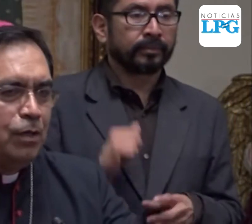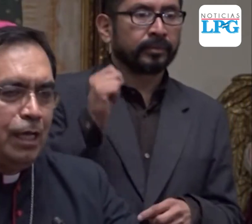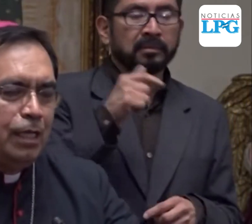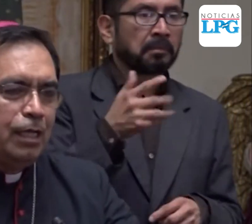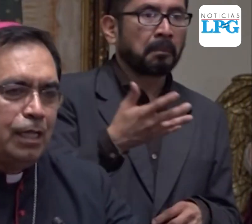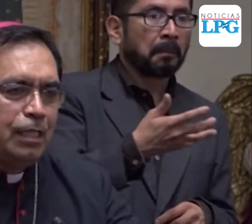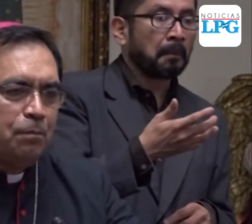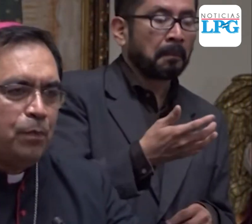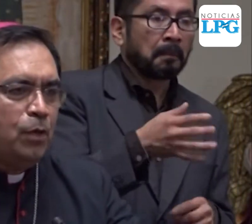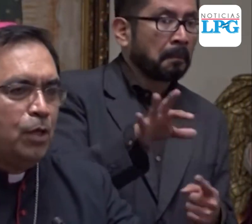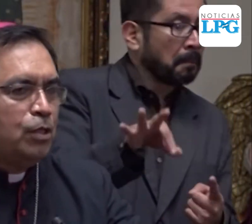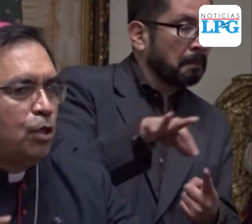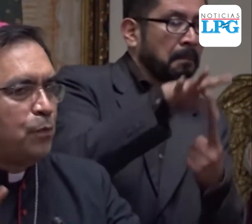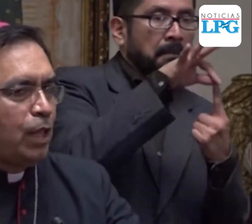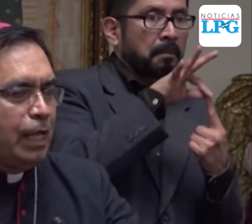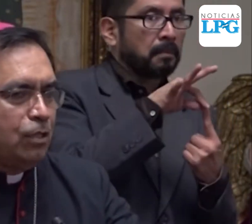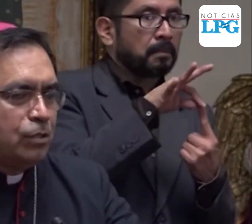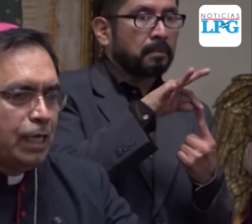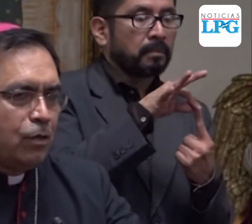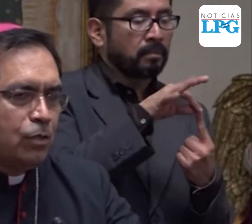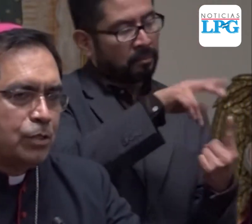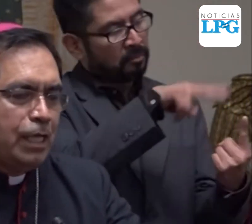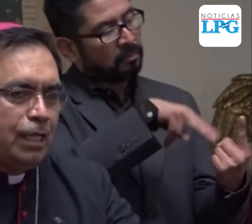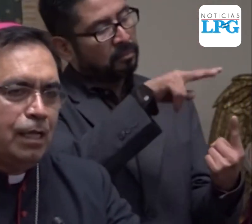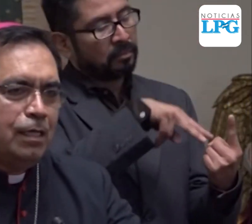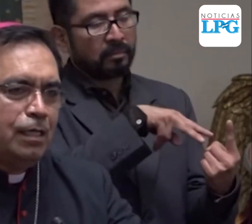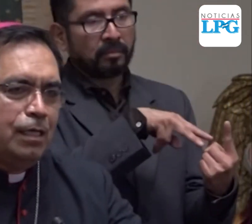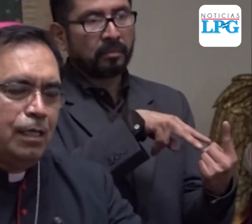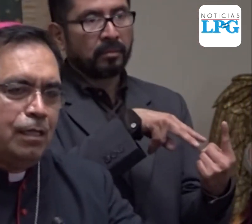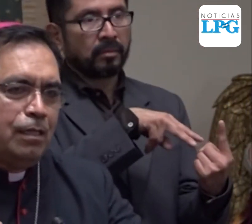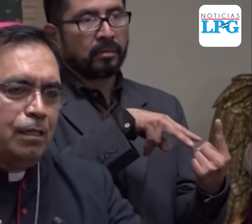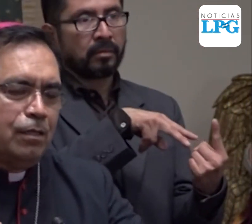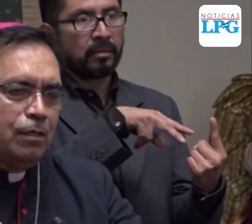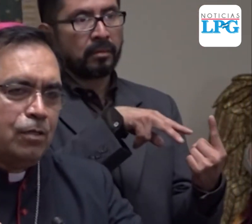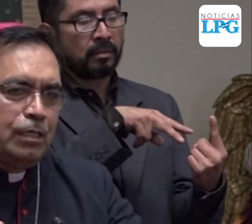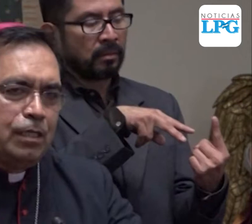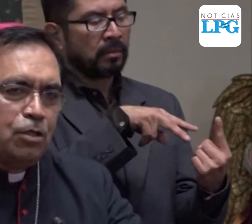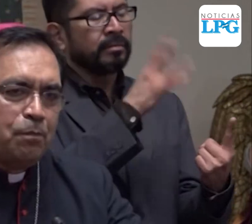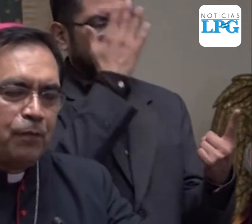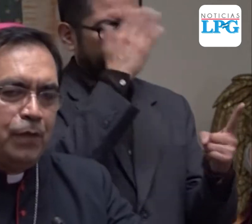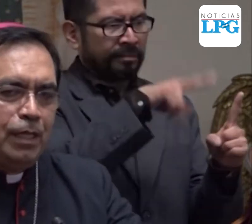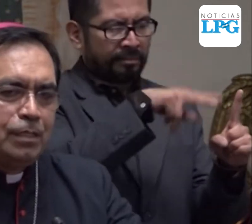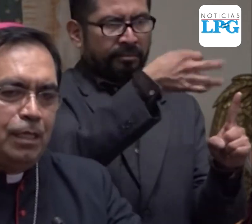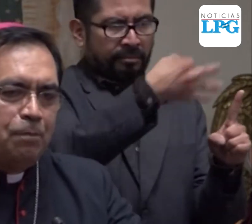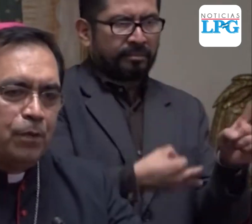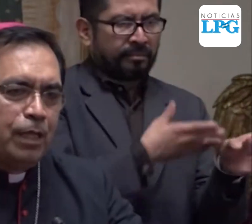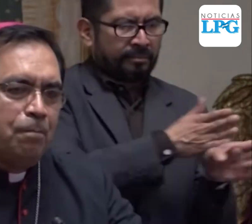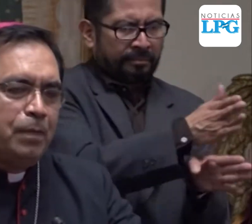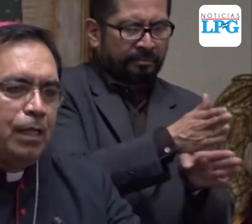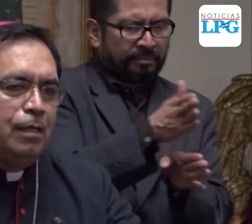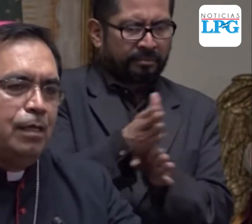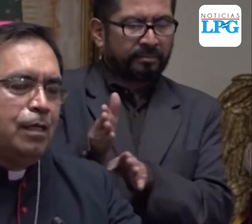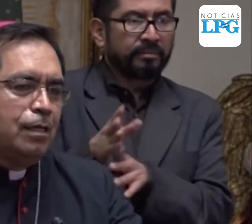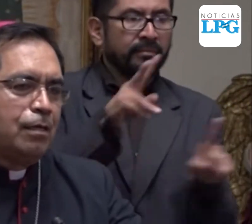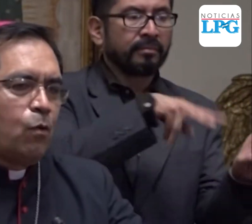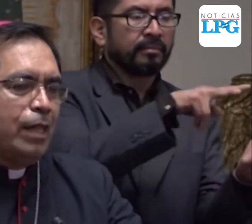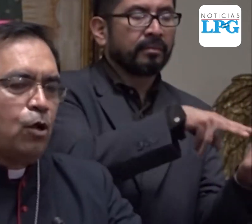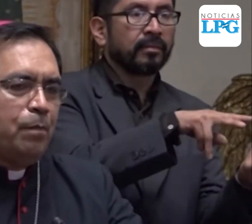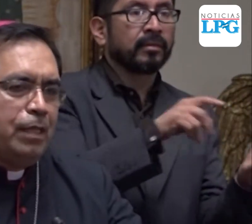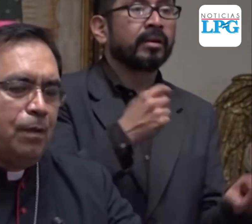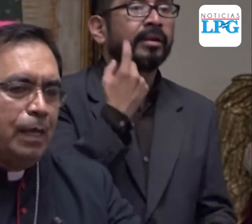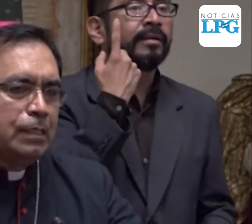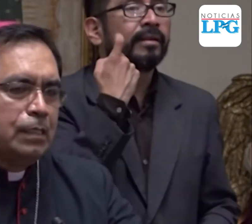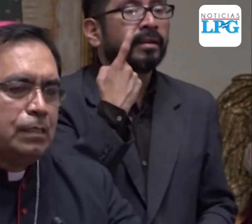consiguió elegir a tiempo, no porque no se conocieran los distintos perfiles y poder ver